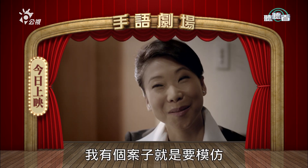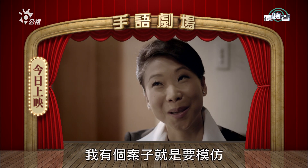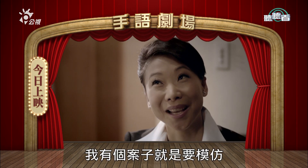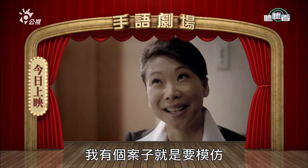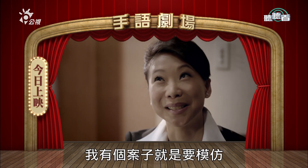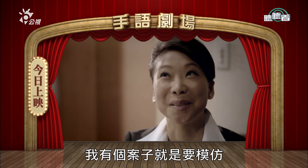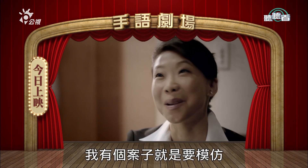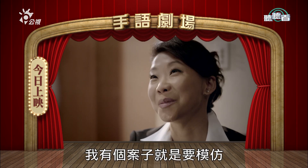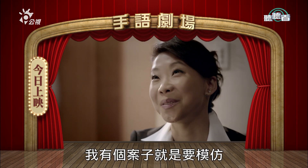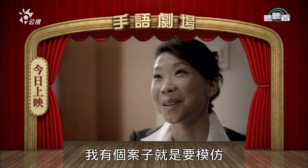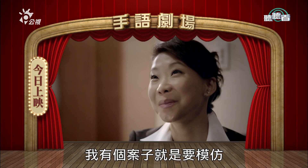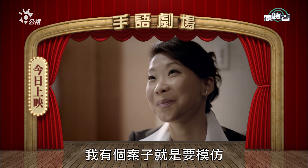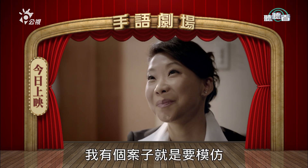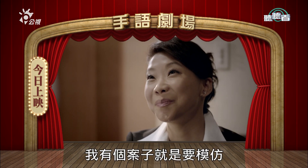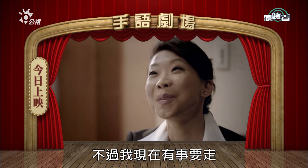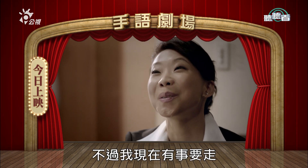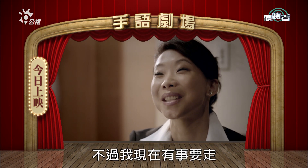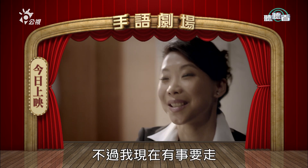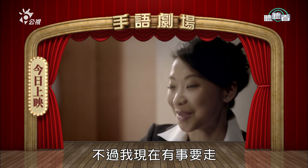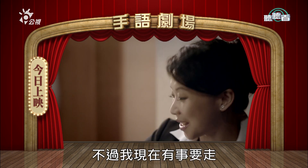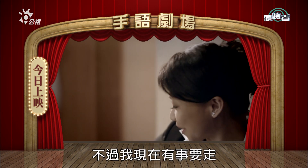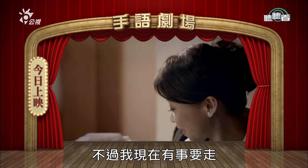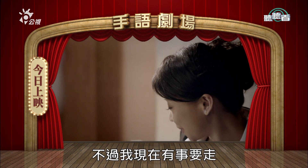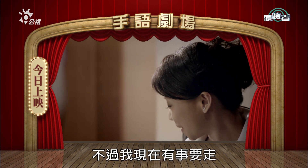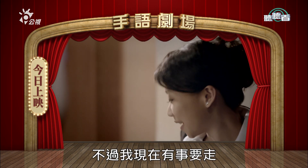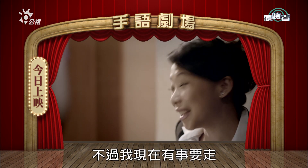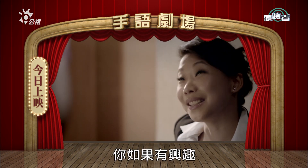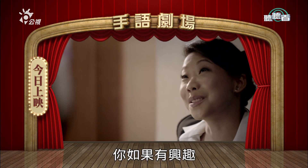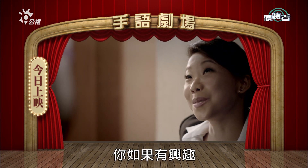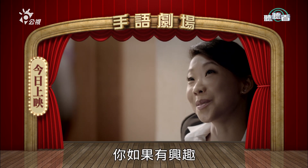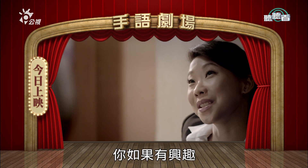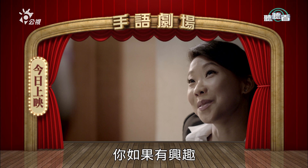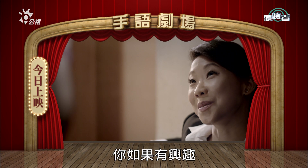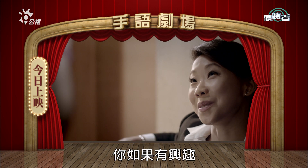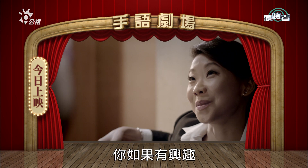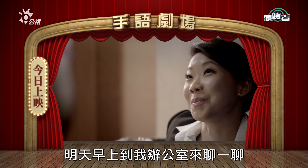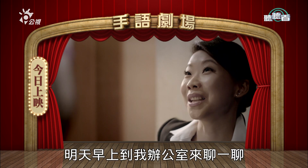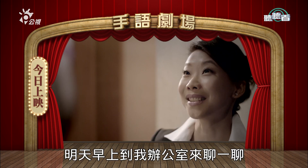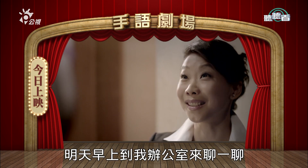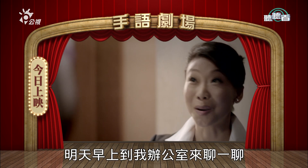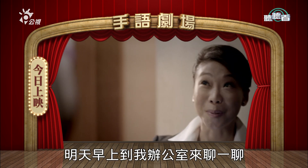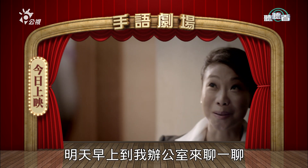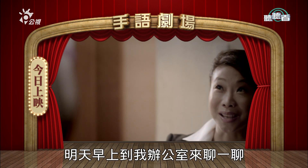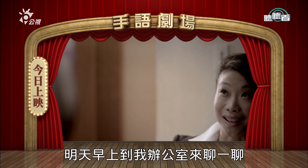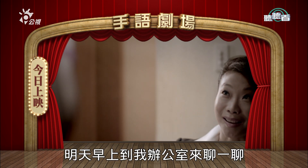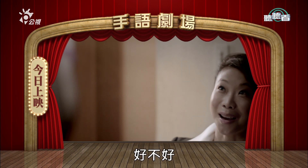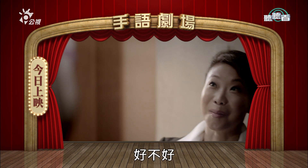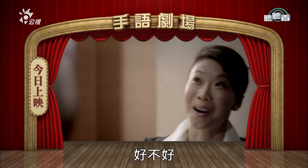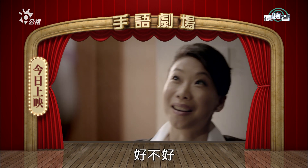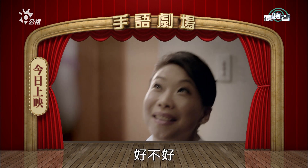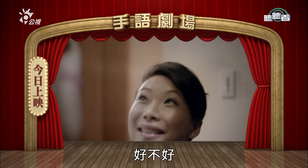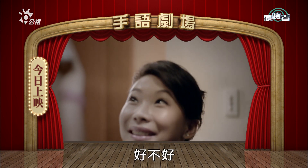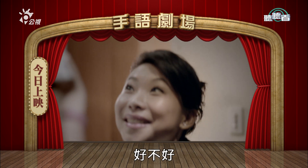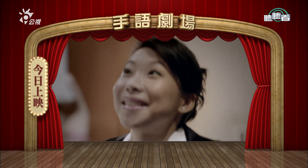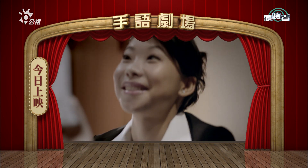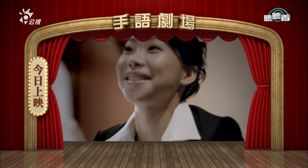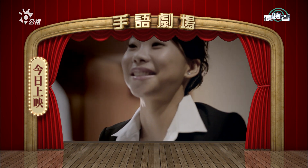我有个案子就是要模仿，不过我现在有事要走。你如果有兴趣，明天早上到我办公室来聊一聊，好不好？